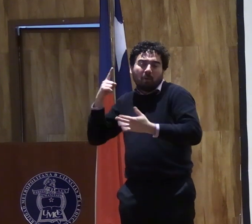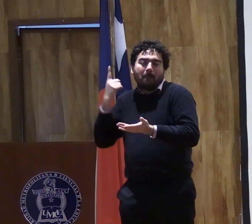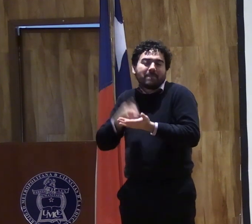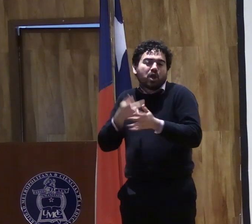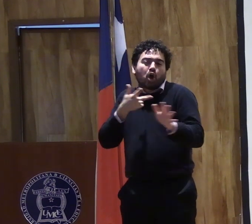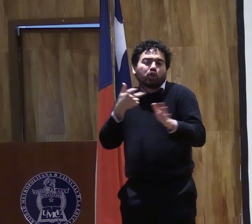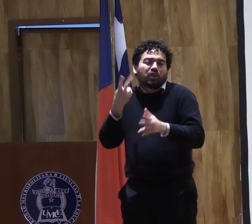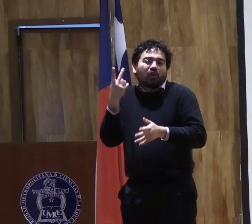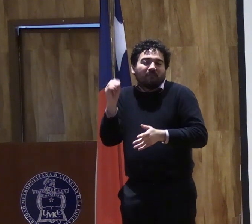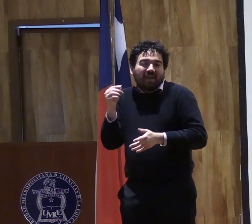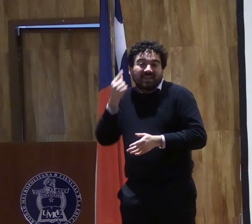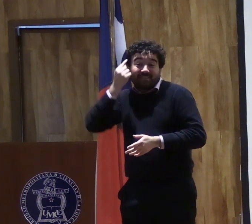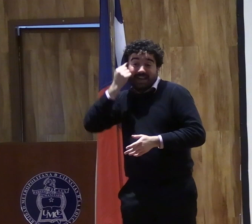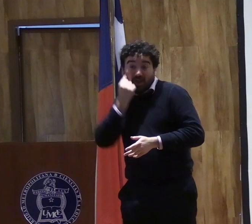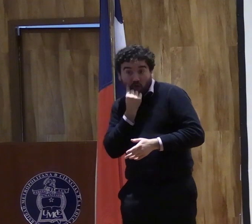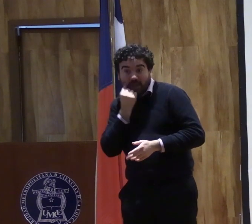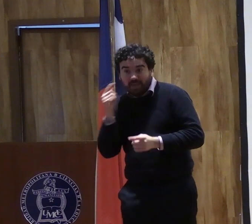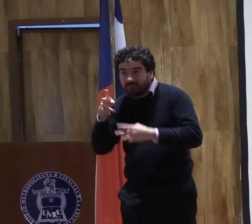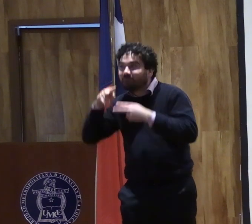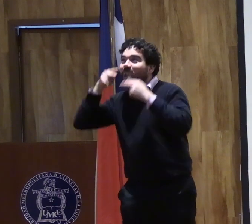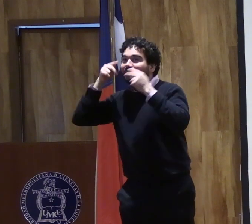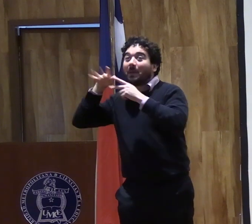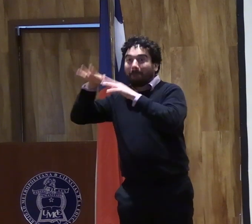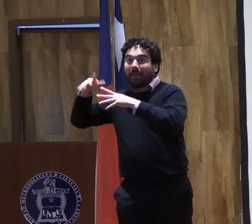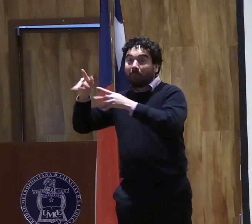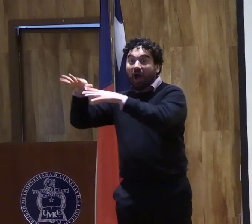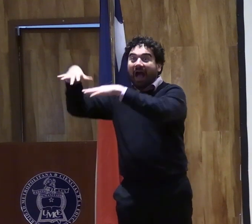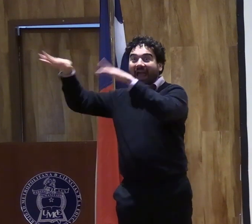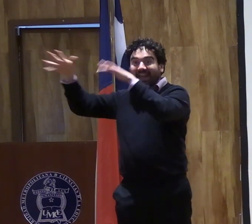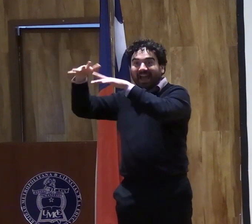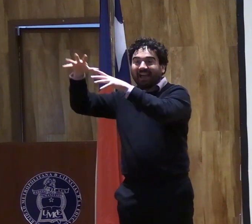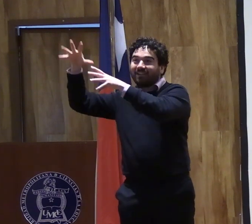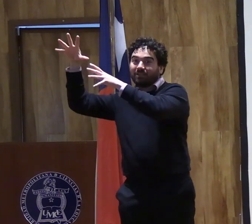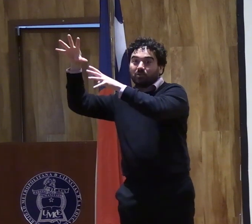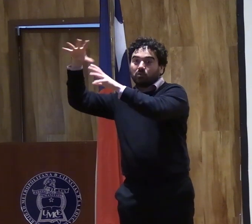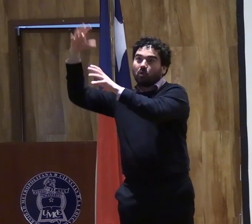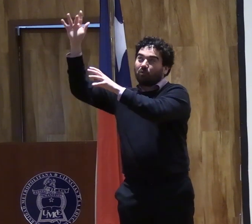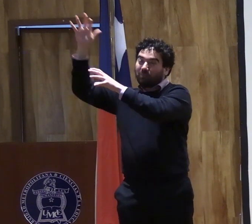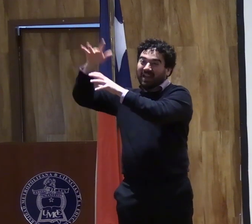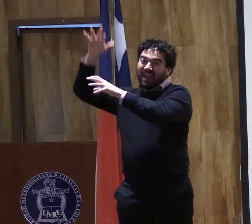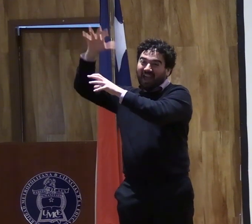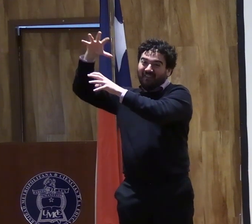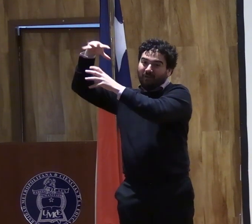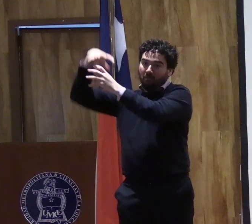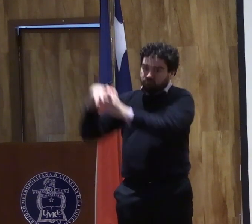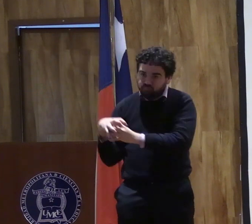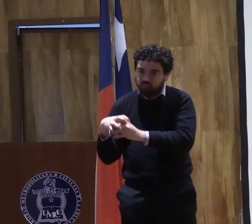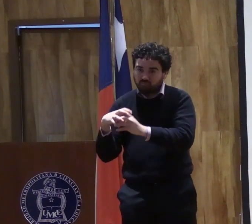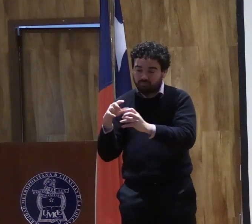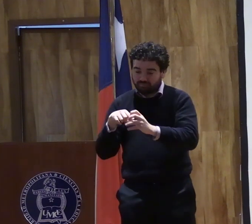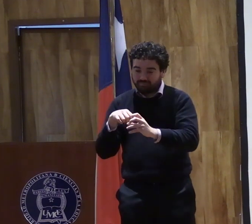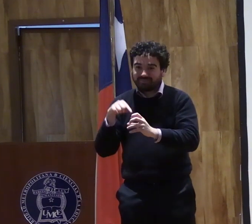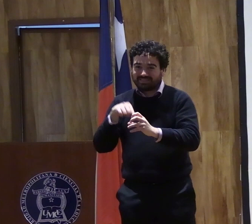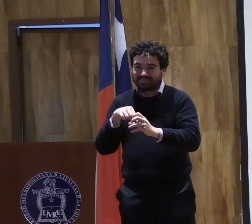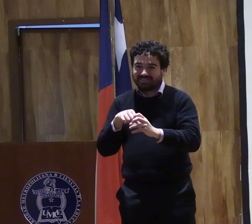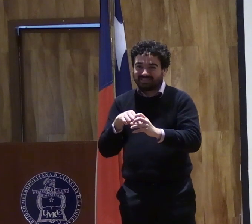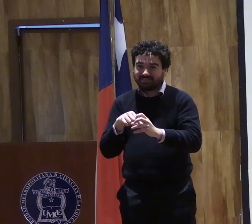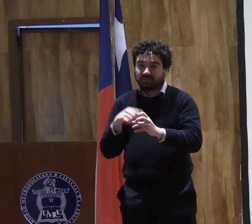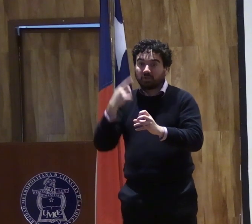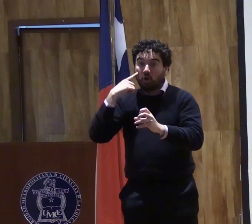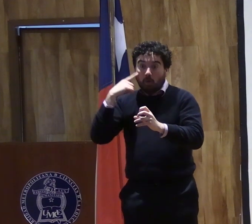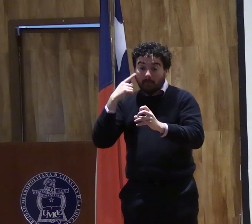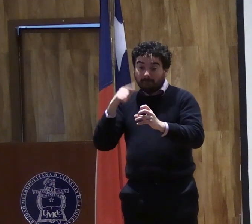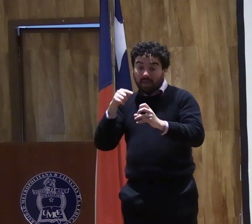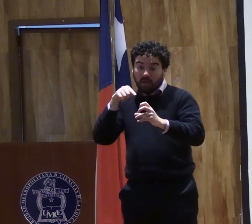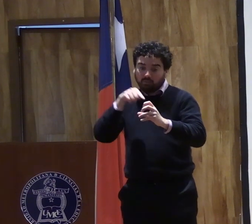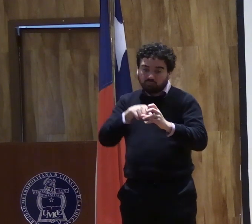1820, el aire que respiró Portales en 1830. Está ahí. Y podemos ver qué cantidad de anhídrido